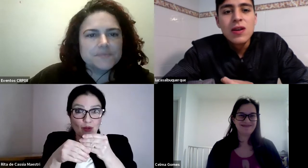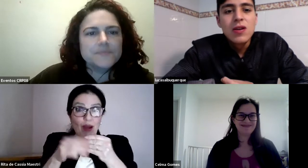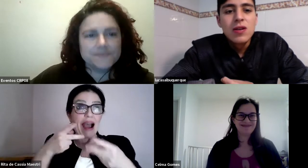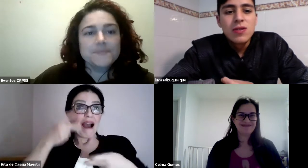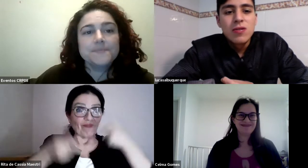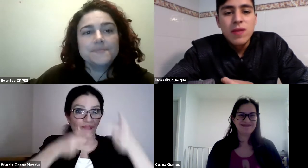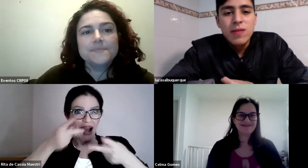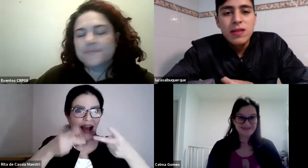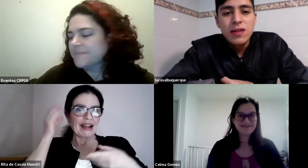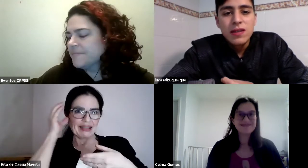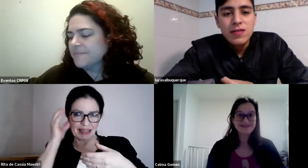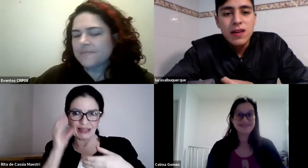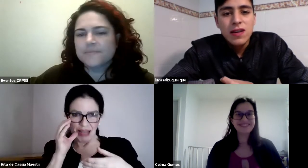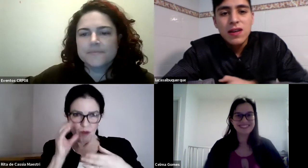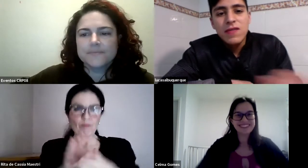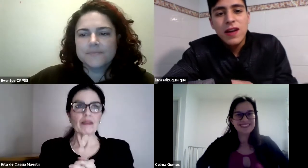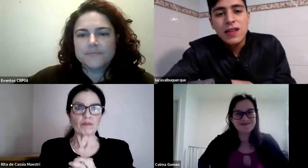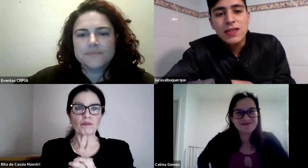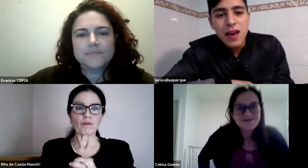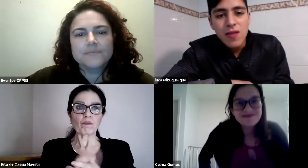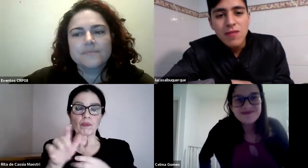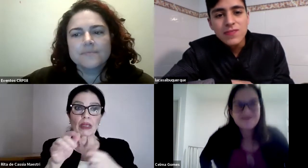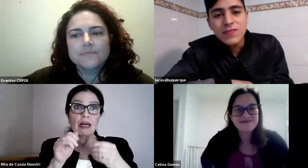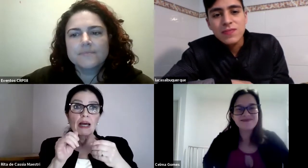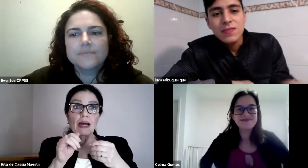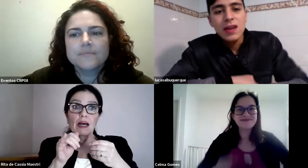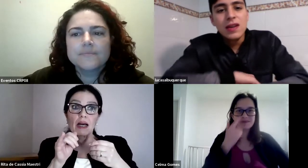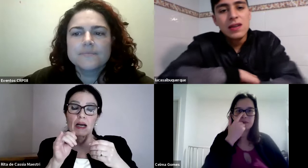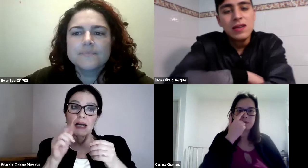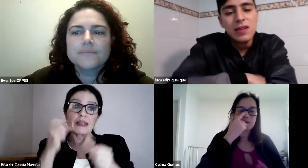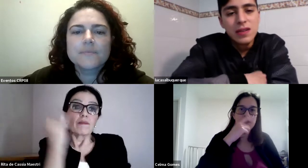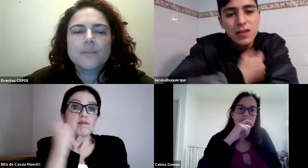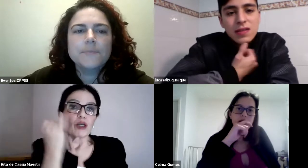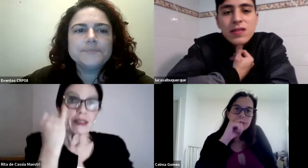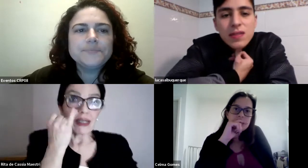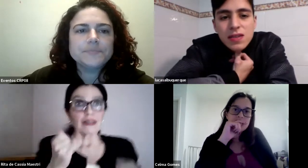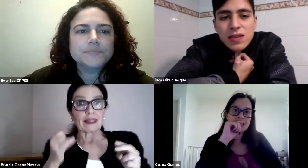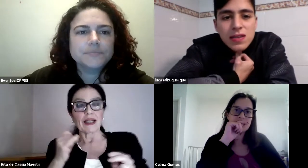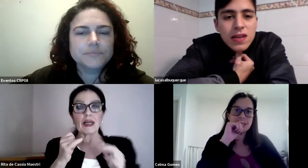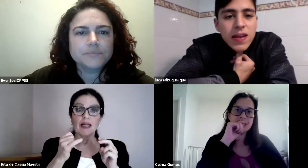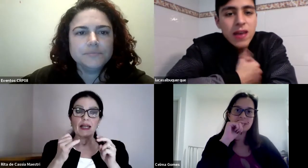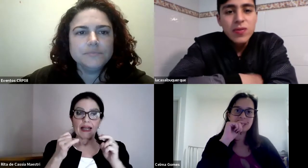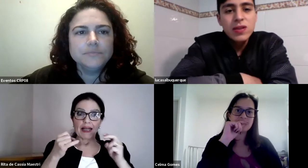Obrigado. Complementando a fala da Selma,